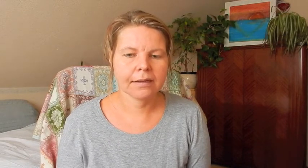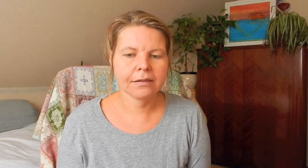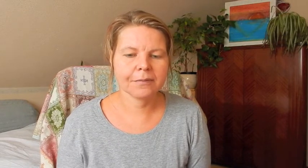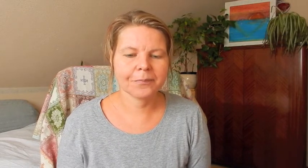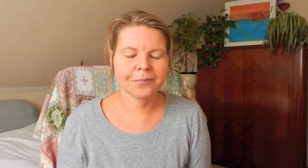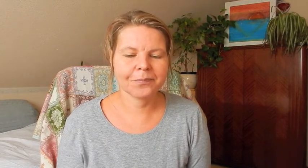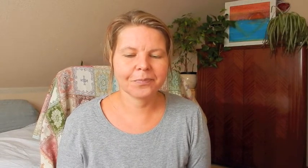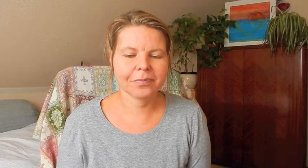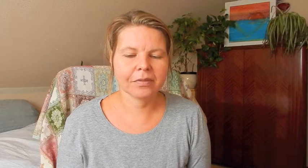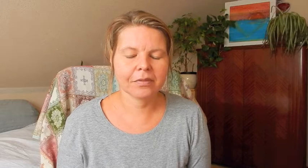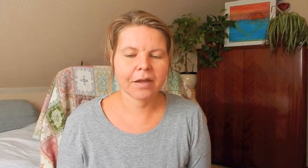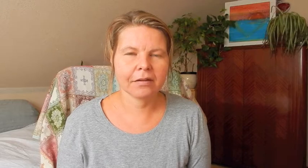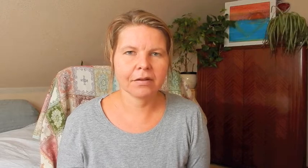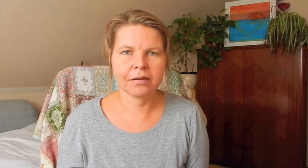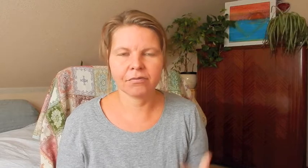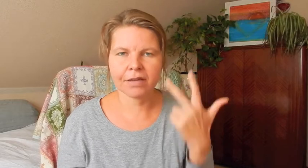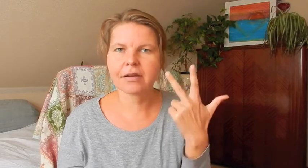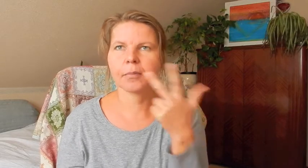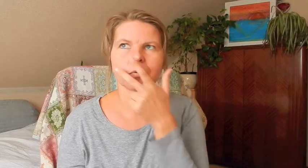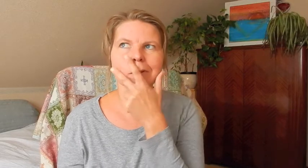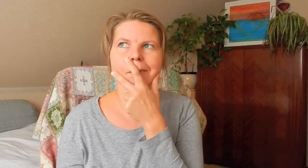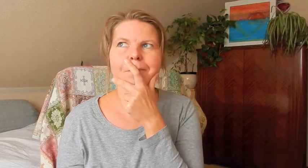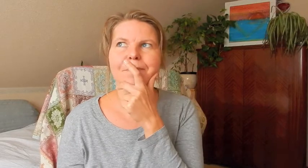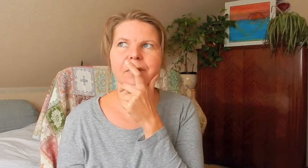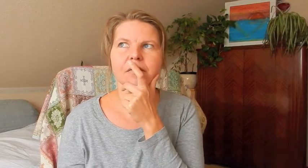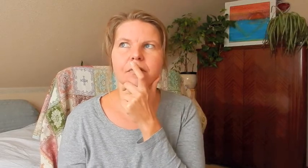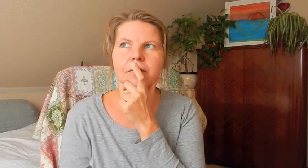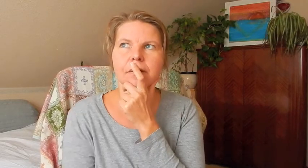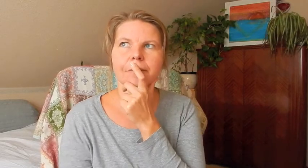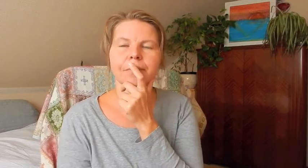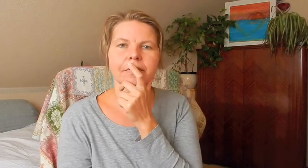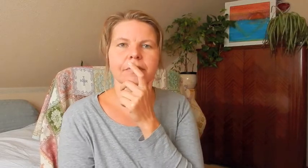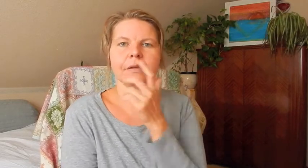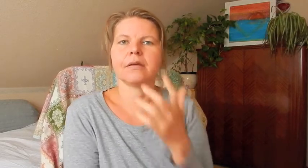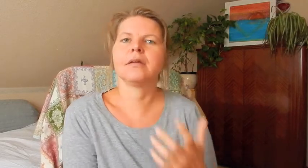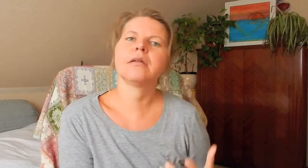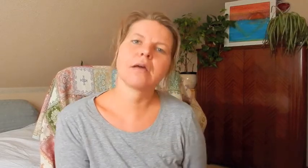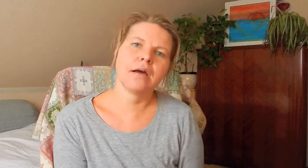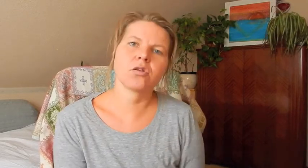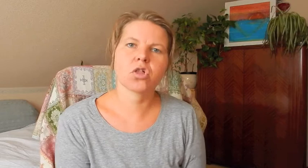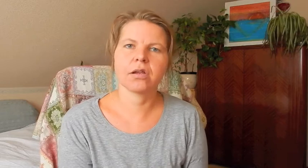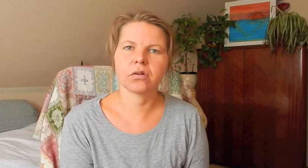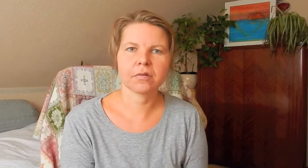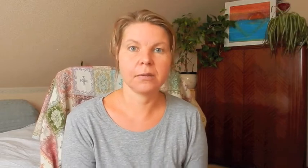dann ein weiterer Punkt ist die innere Einstellung zum